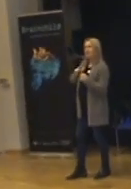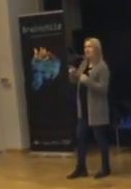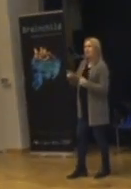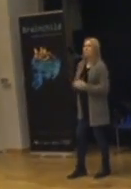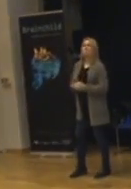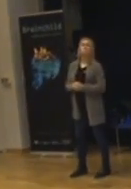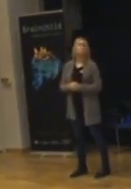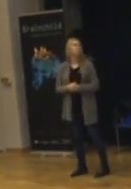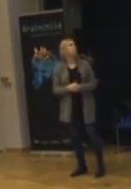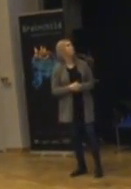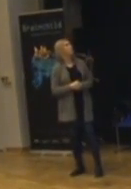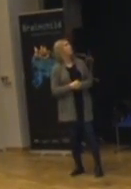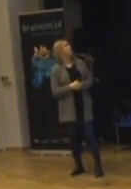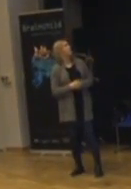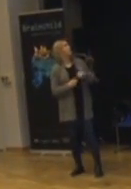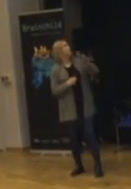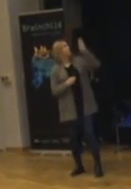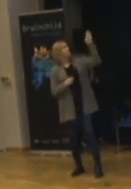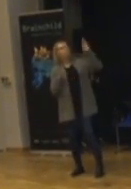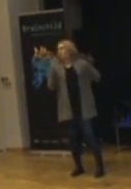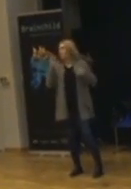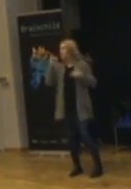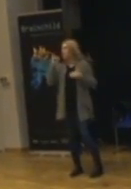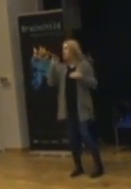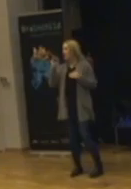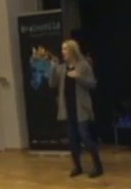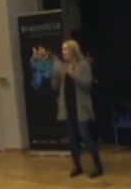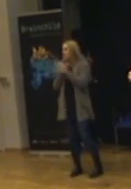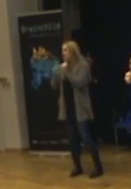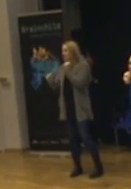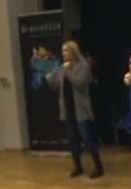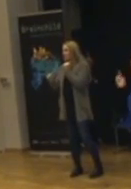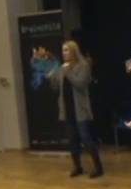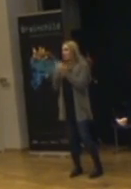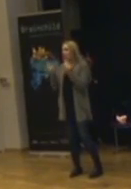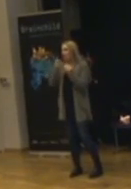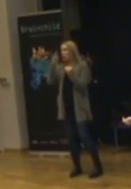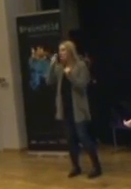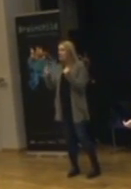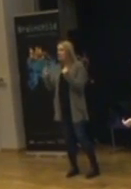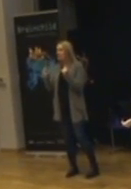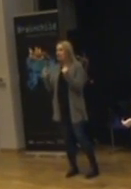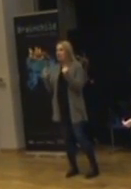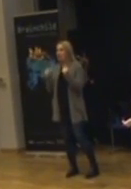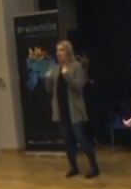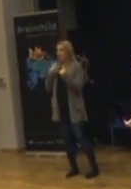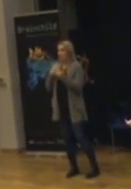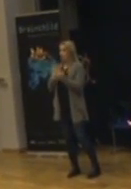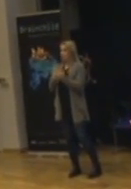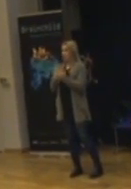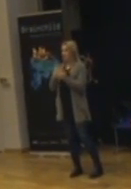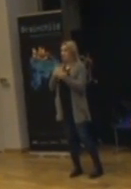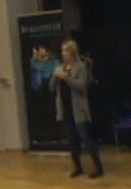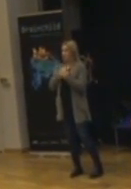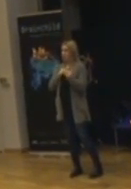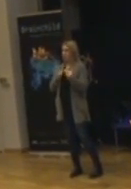Så har vi ju Fia. Ni vet. Hon med stenen. Det är inte alla som har sett den. Alltså den här förelöstningen bygger jättemycket på att